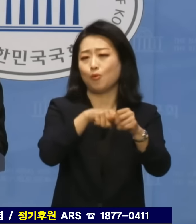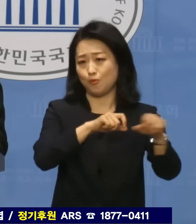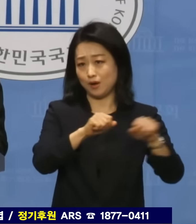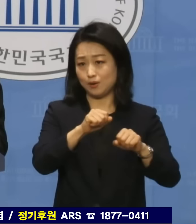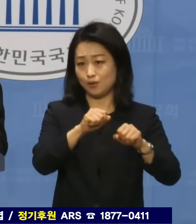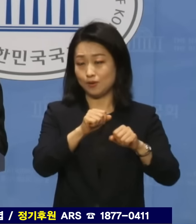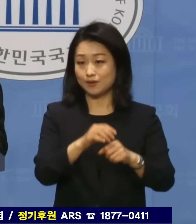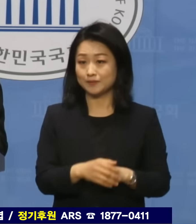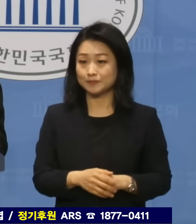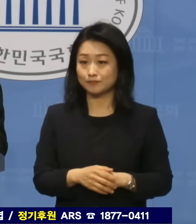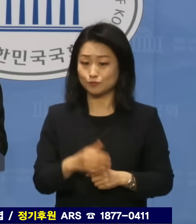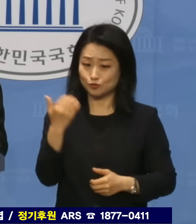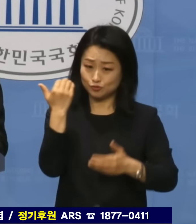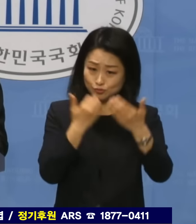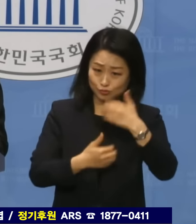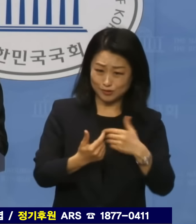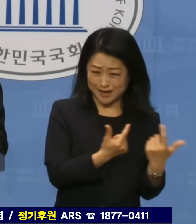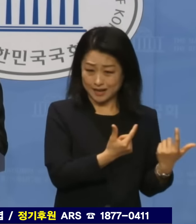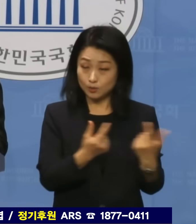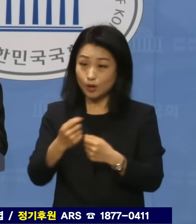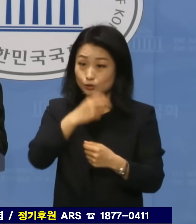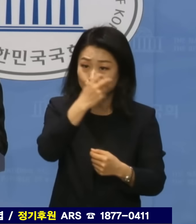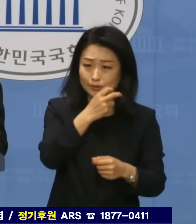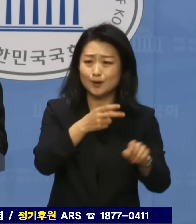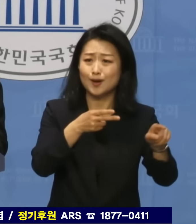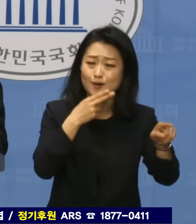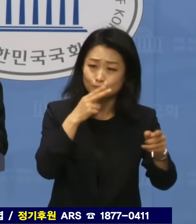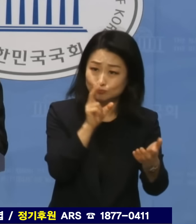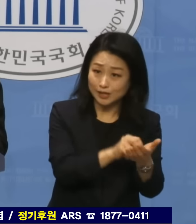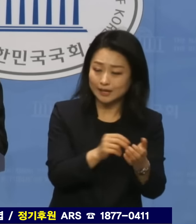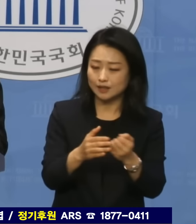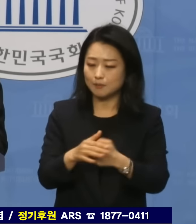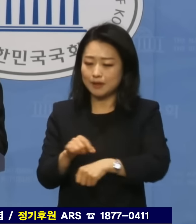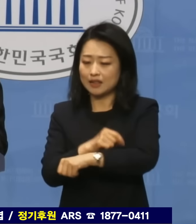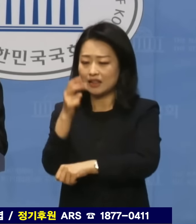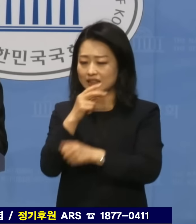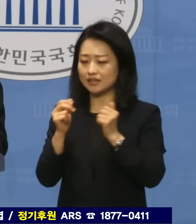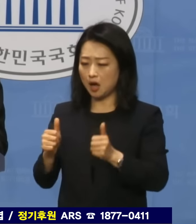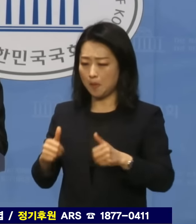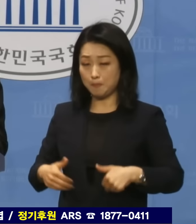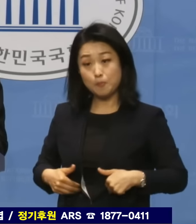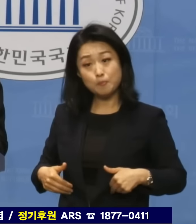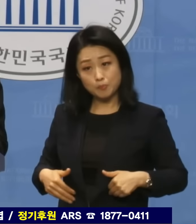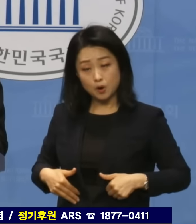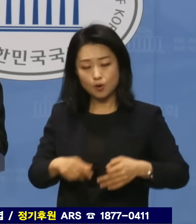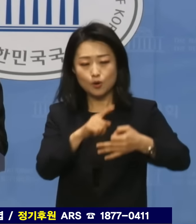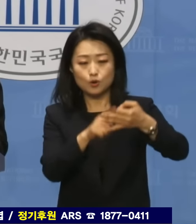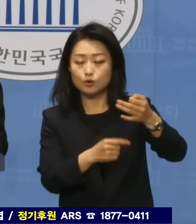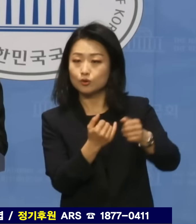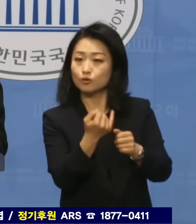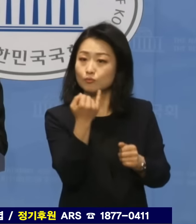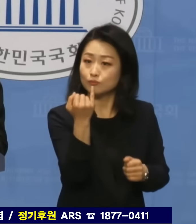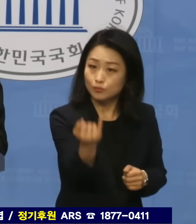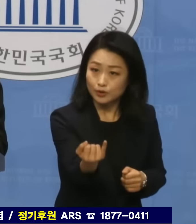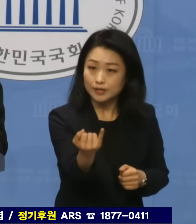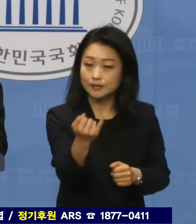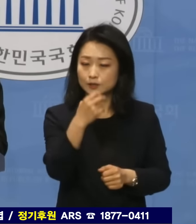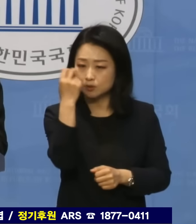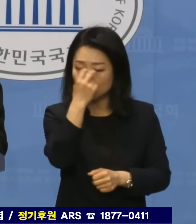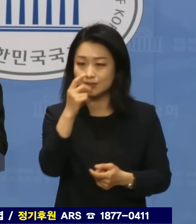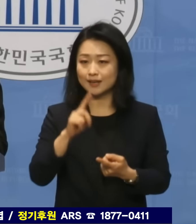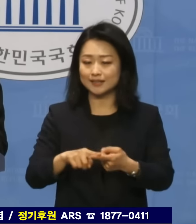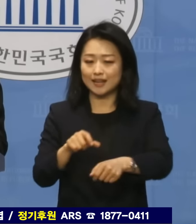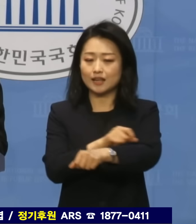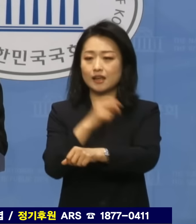수사는 특검을 통해서만 가능합니다. 국민께서 명령하신 김건희 여사 의혹에 대한